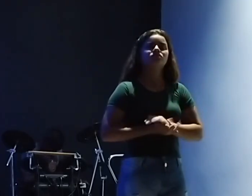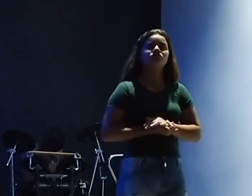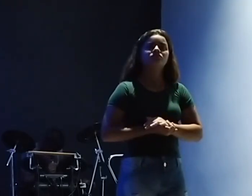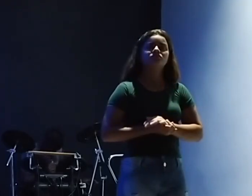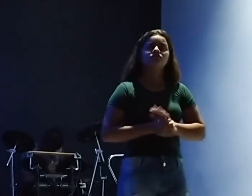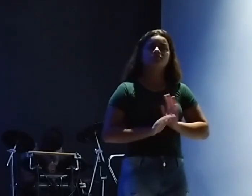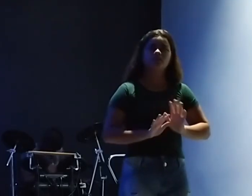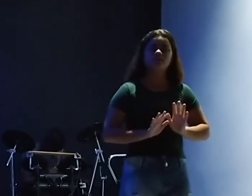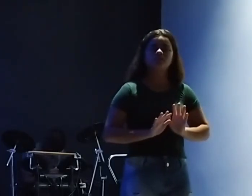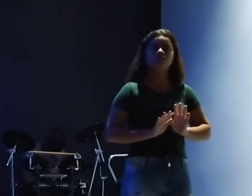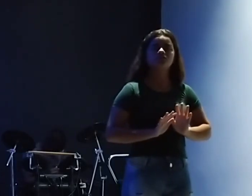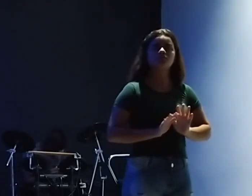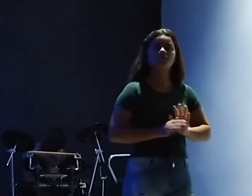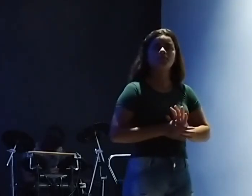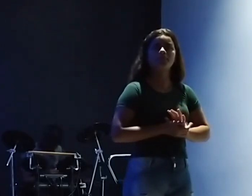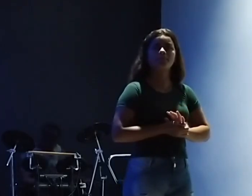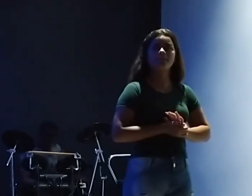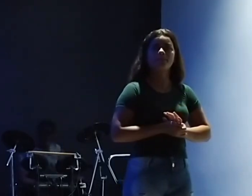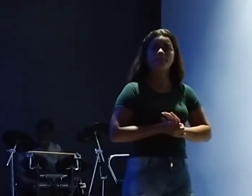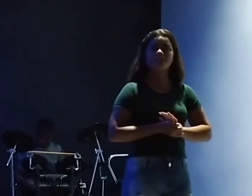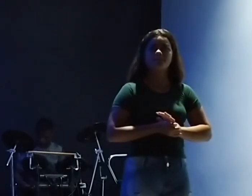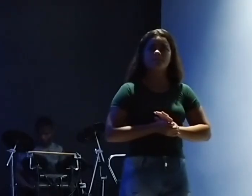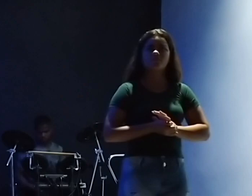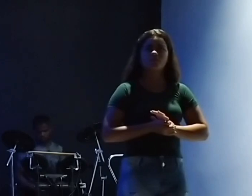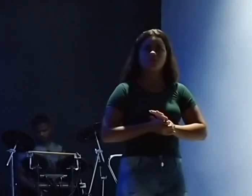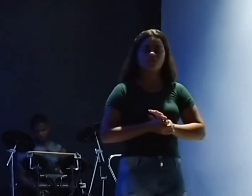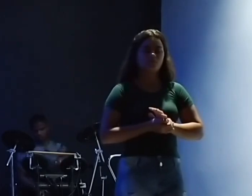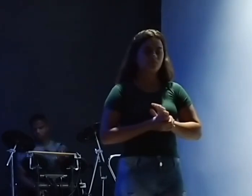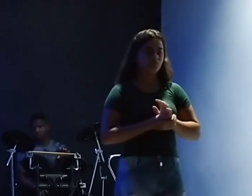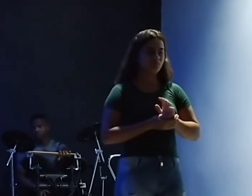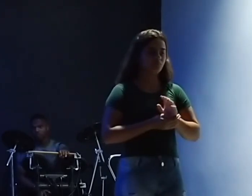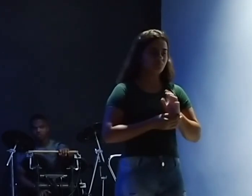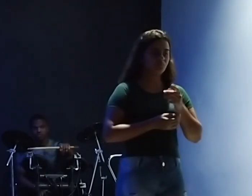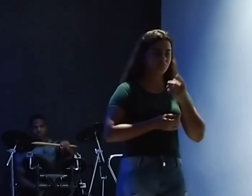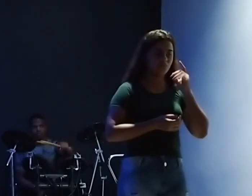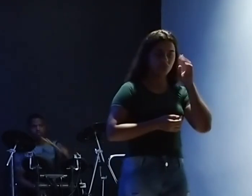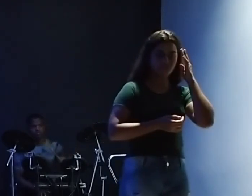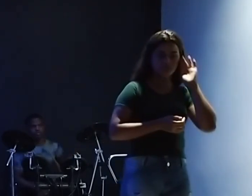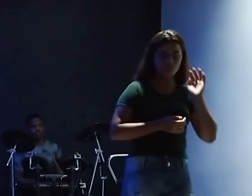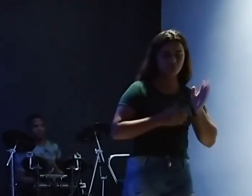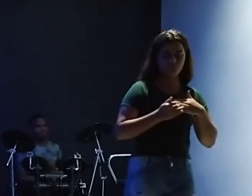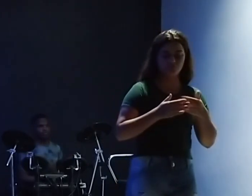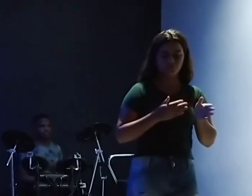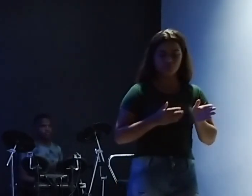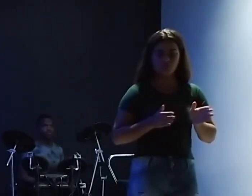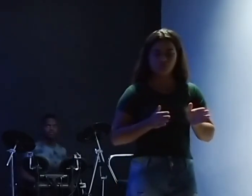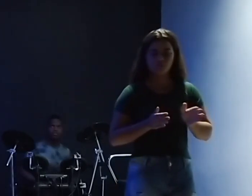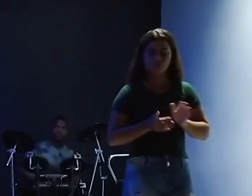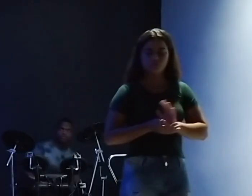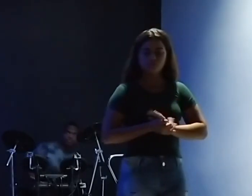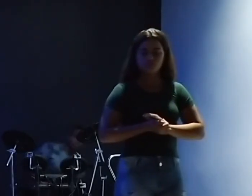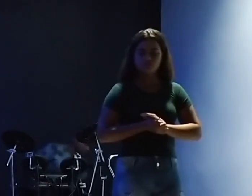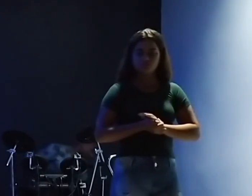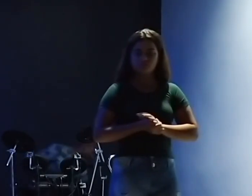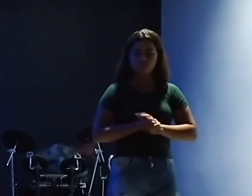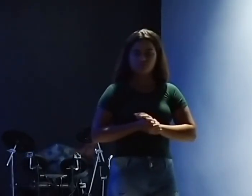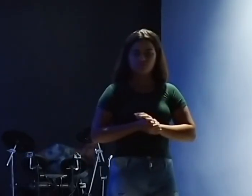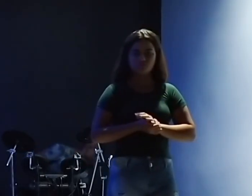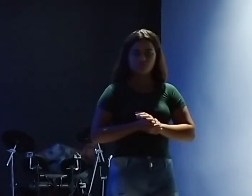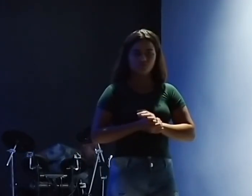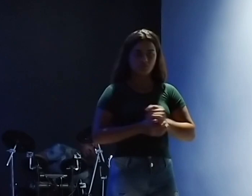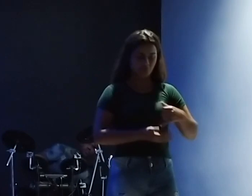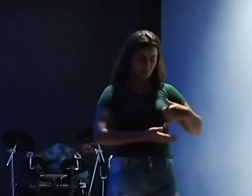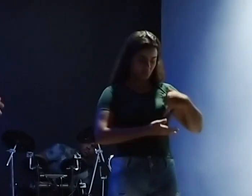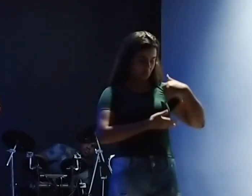mas que por alguma coisa você pegou a tua sandália de